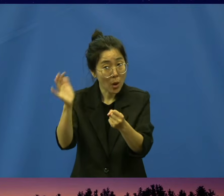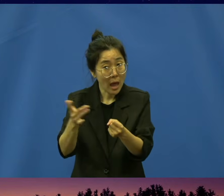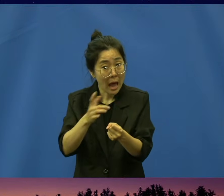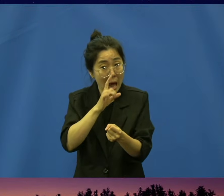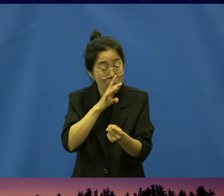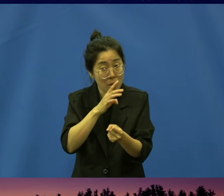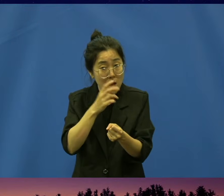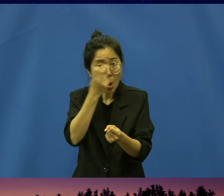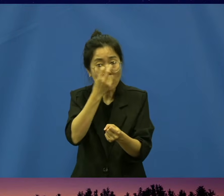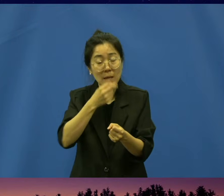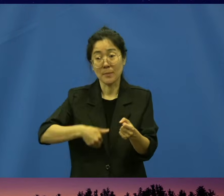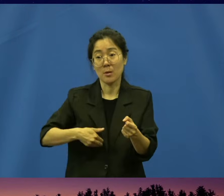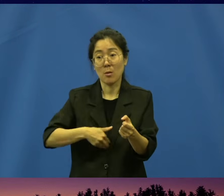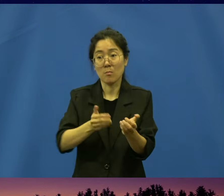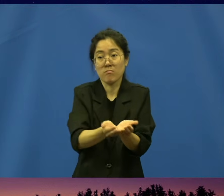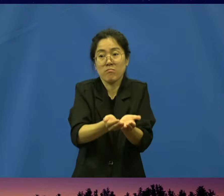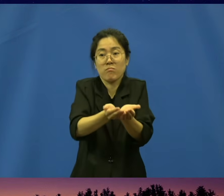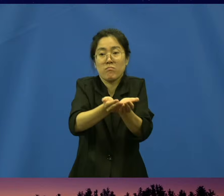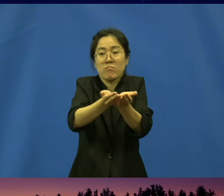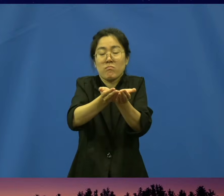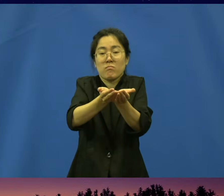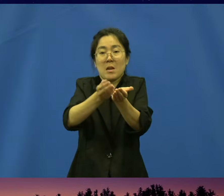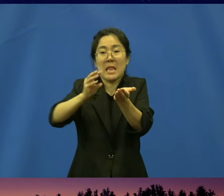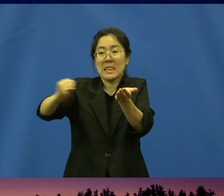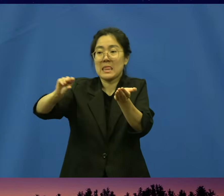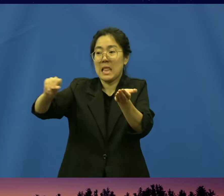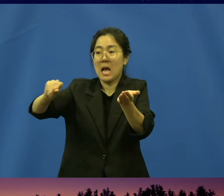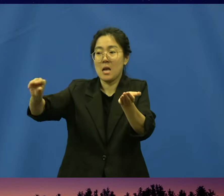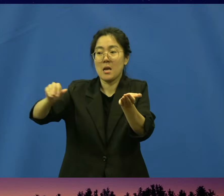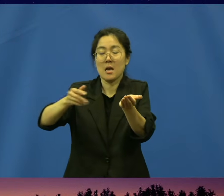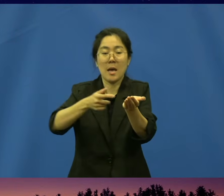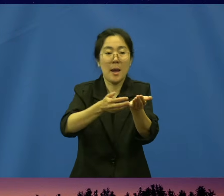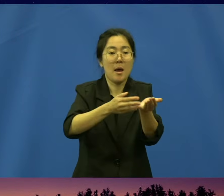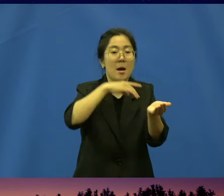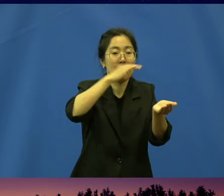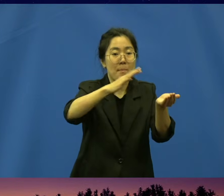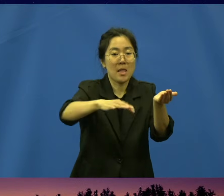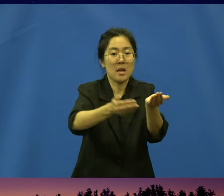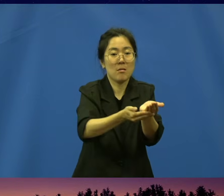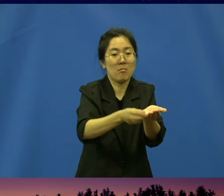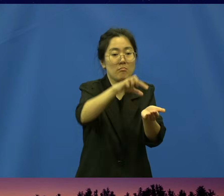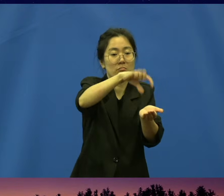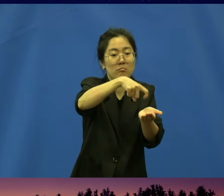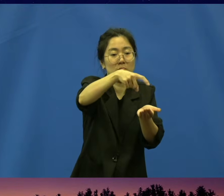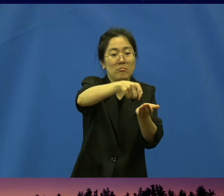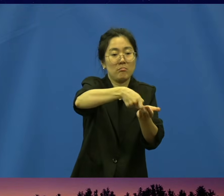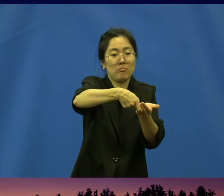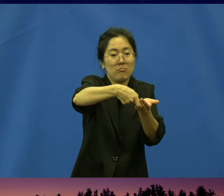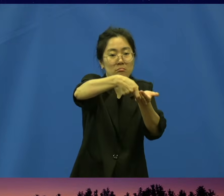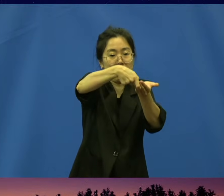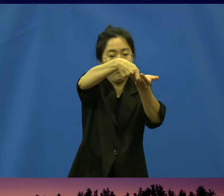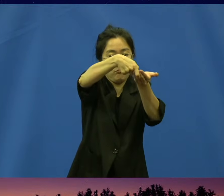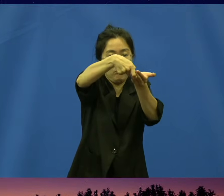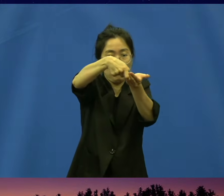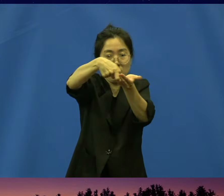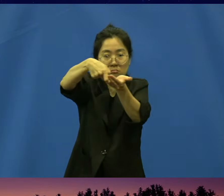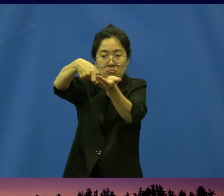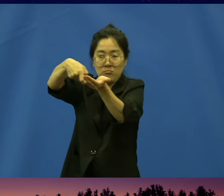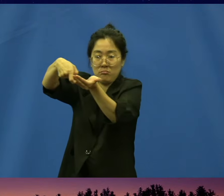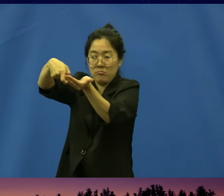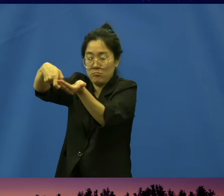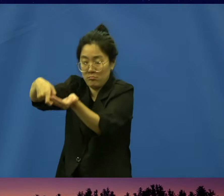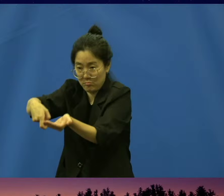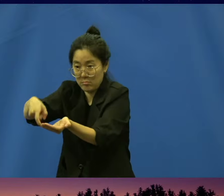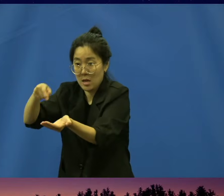힘듭니다. 그래서 배의 사람들은 한 100명만 남고 나머지는 다 내륙지으로 전도하러 가고요, 그 다음에 현지에 있는